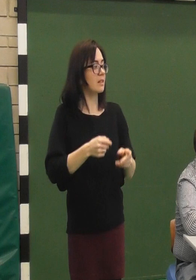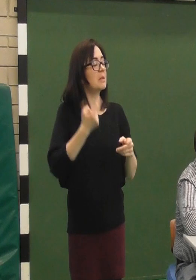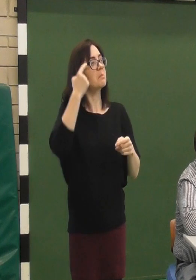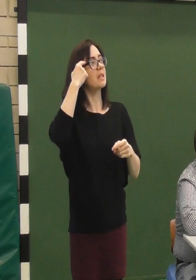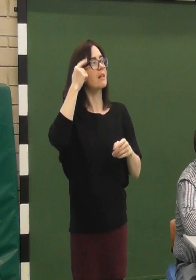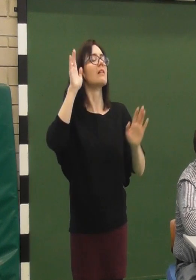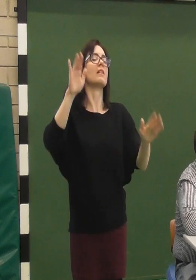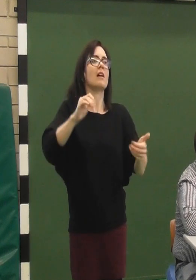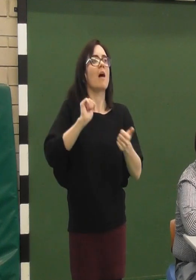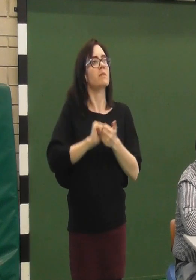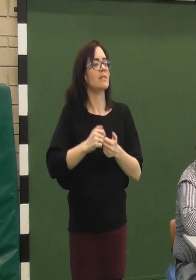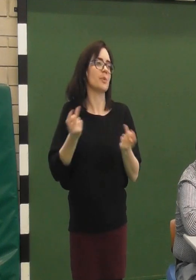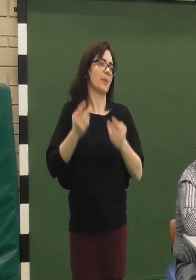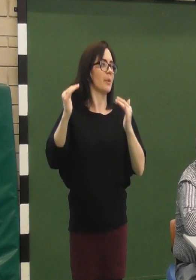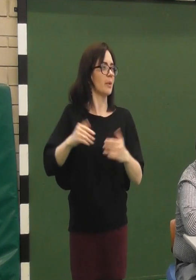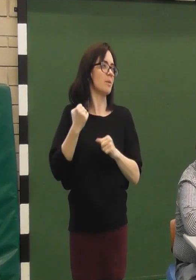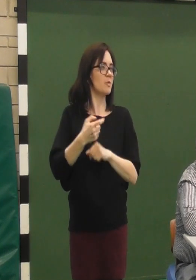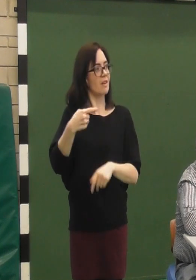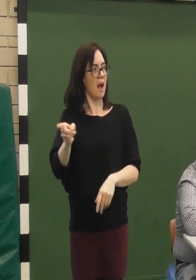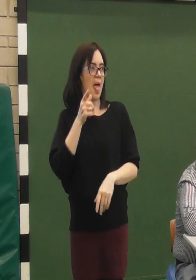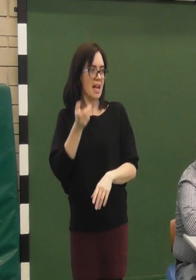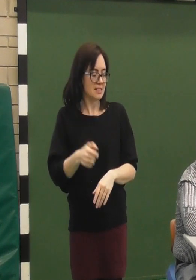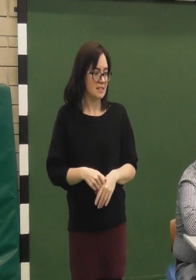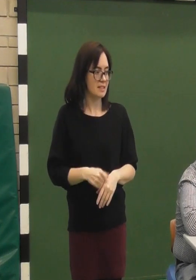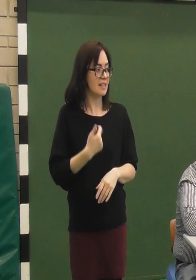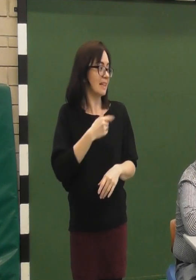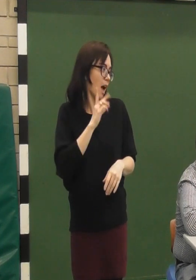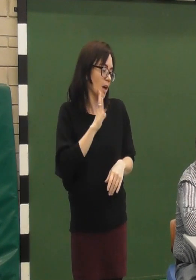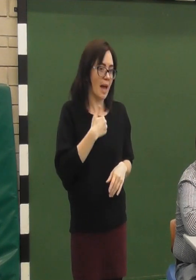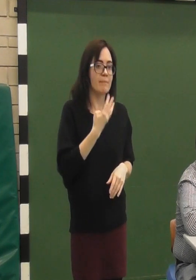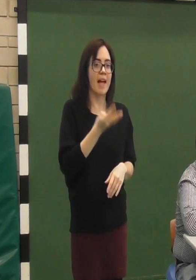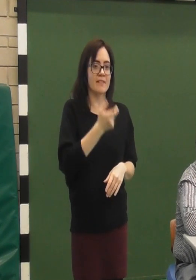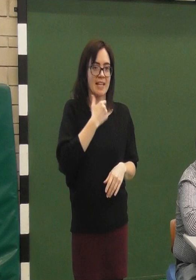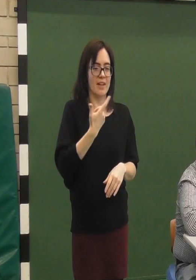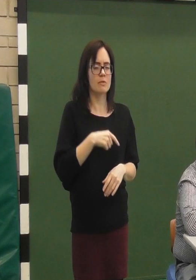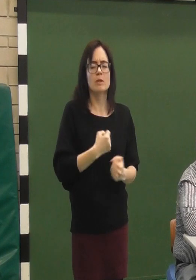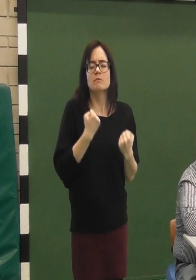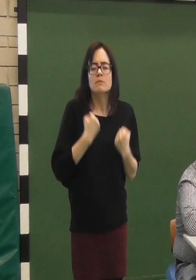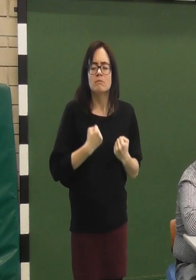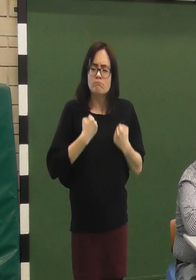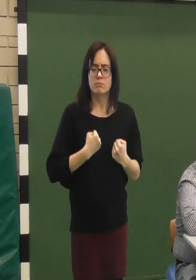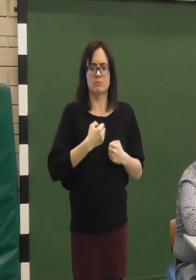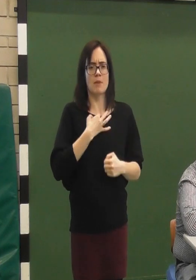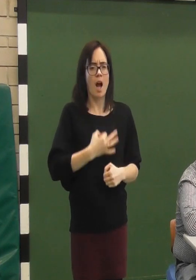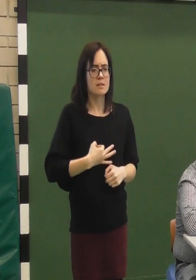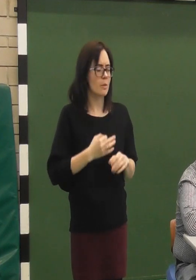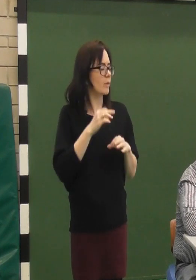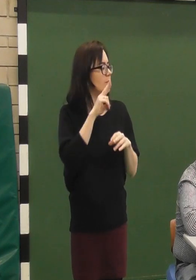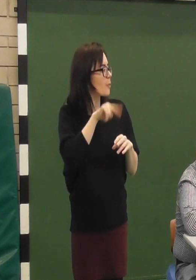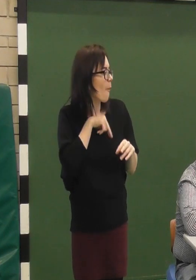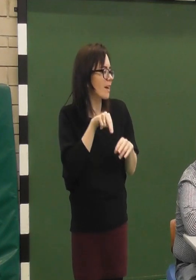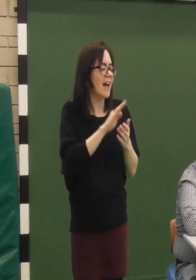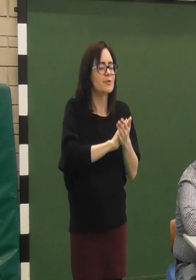küldik őket. Édesanyám 40 éves volt, és egy nagyon erős asszony, aki soha kórházban nem volt,